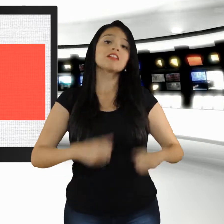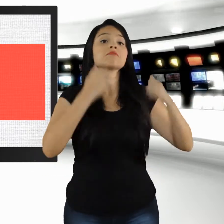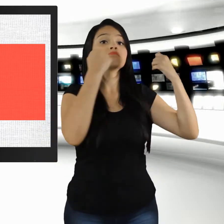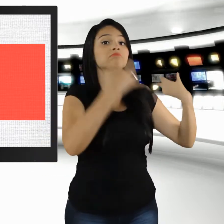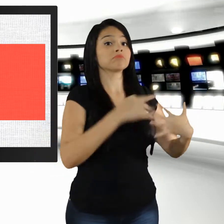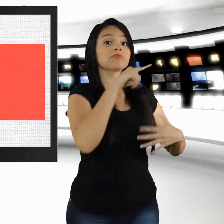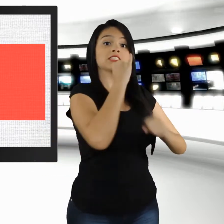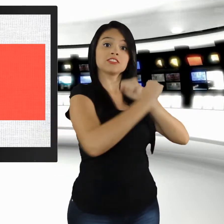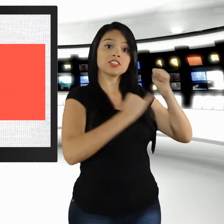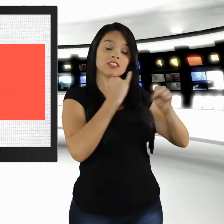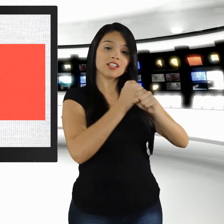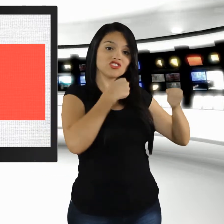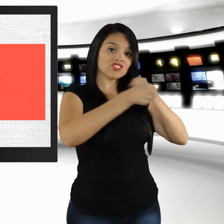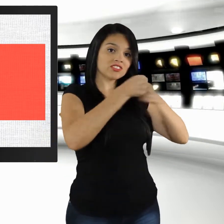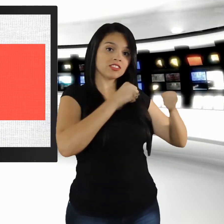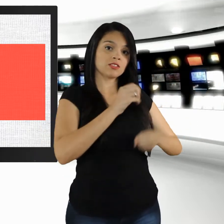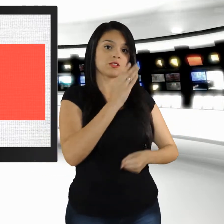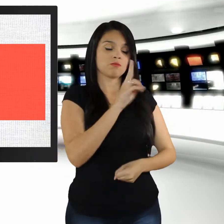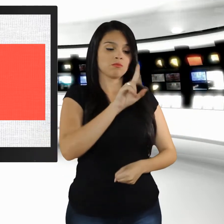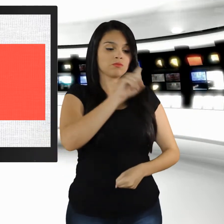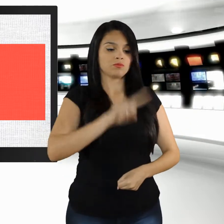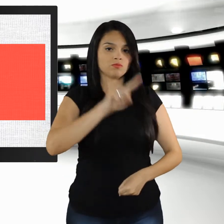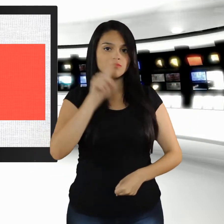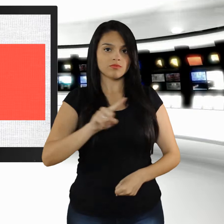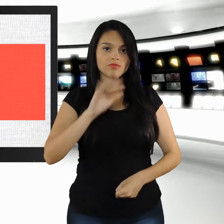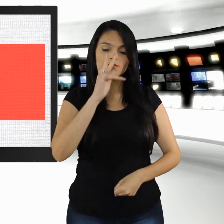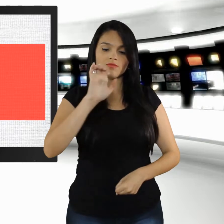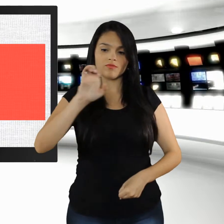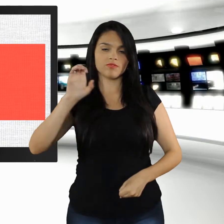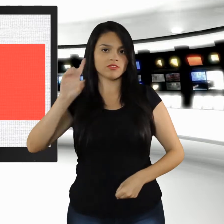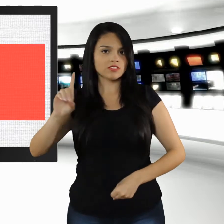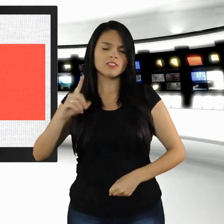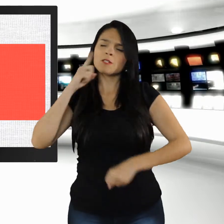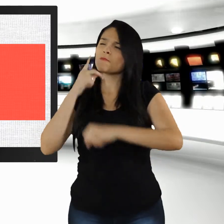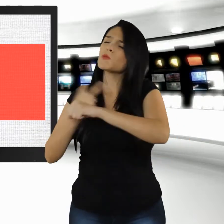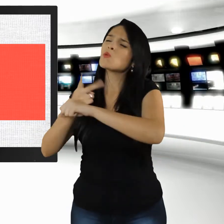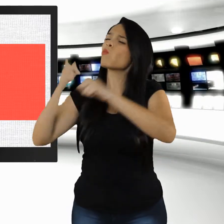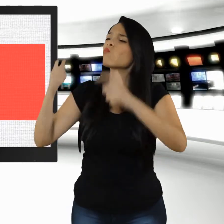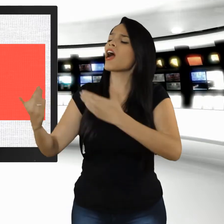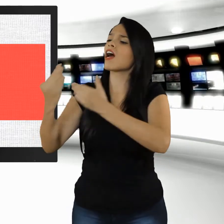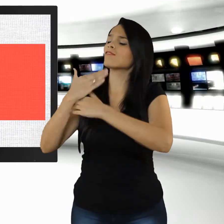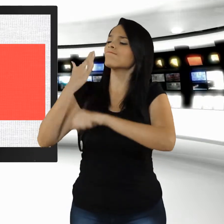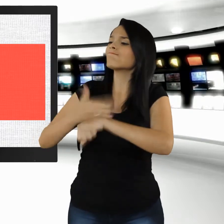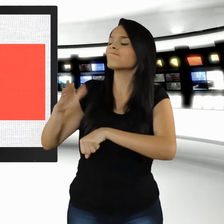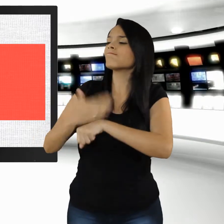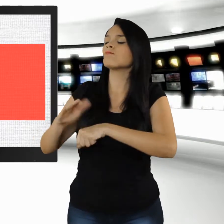a procura de um lugar que oferecesse apoio e orientação completa conseguiu enfim encontrará aulas na academia Industrial Artes